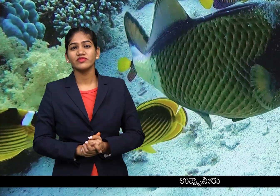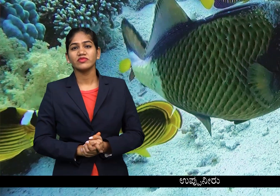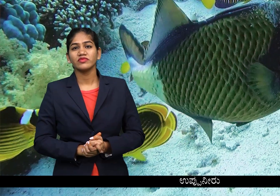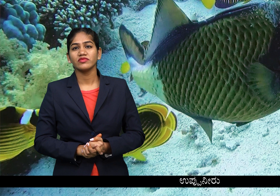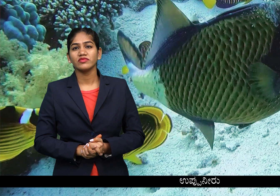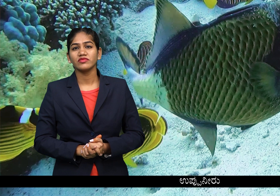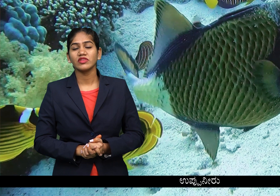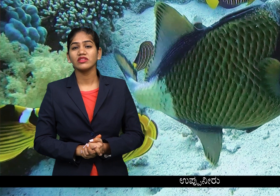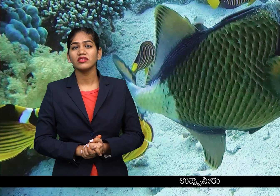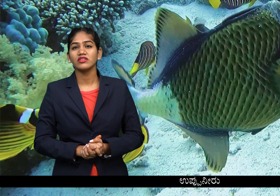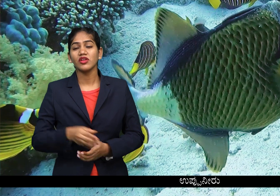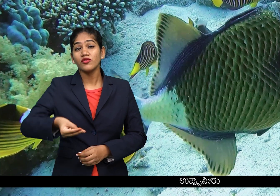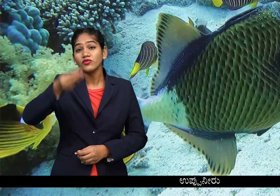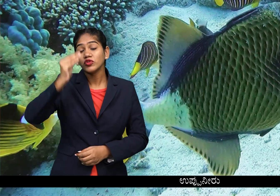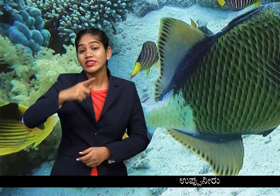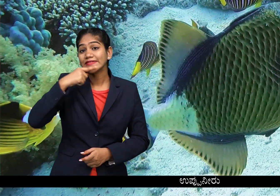ಉಪ್ಪು ನೀರು